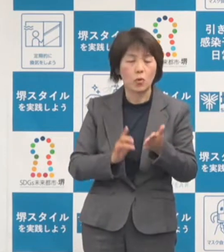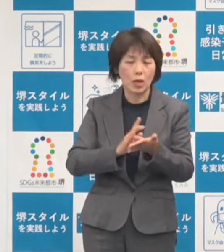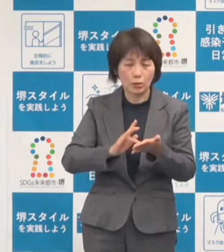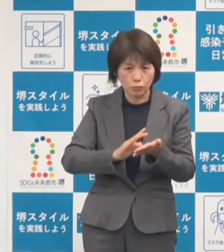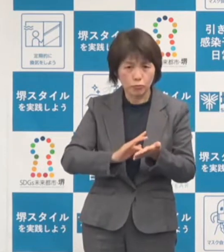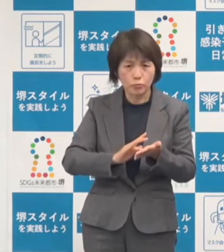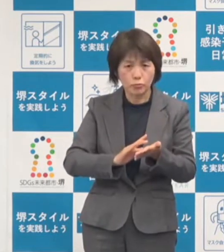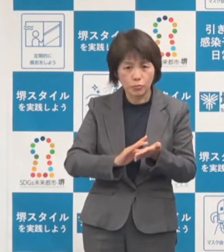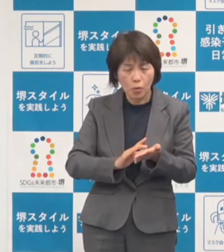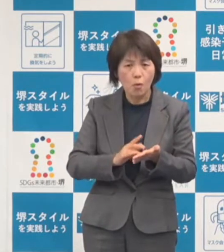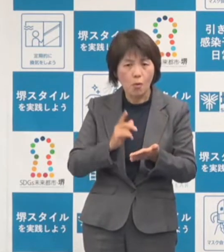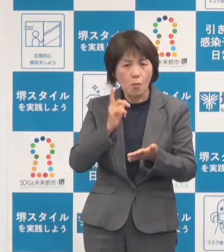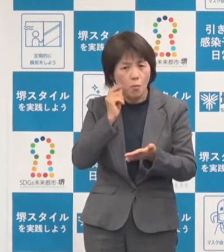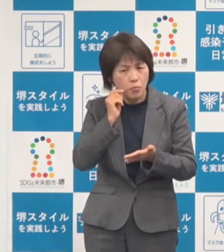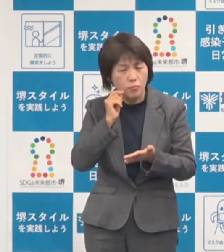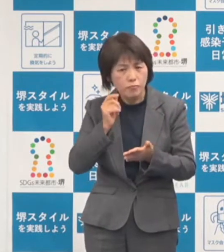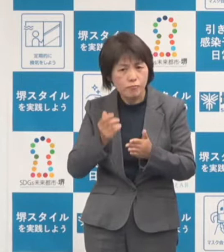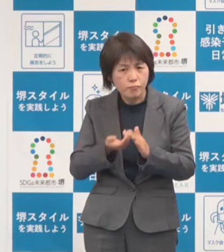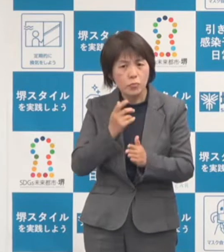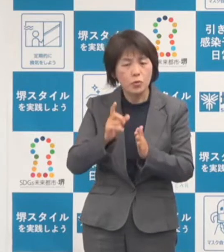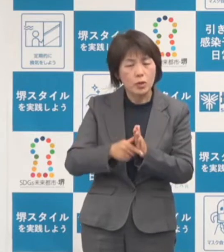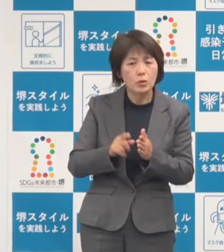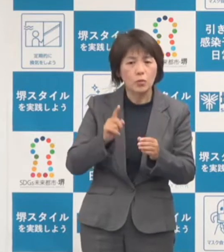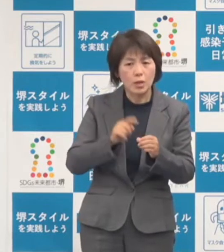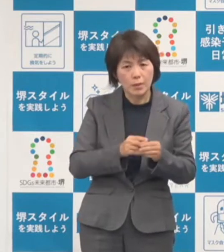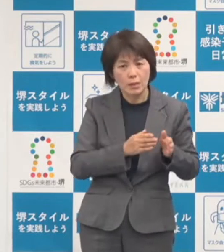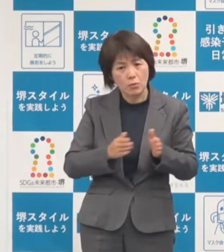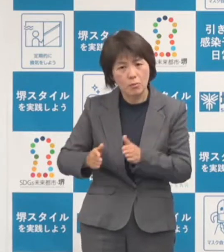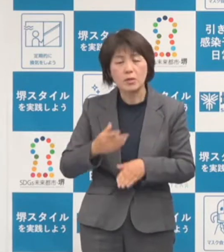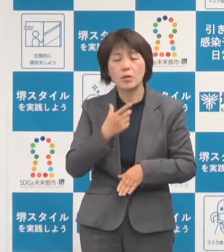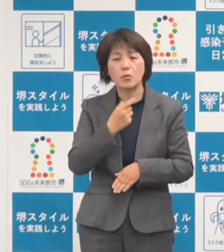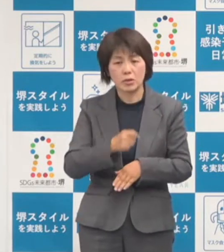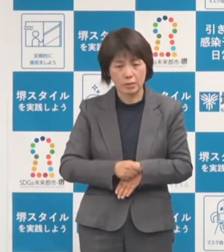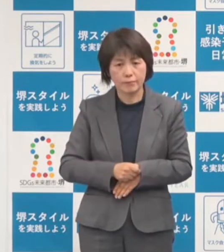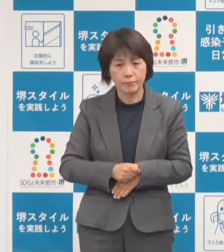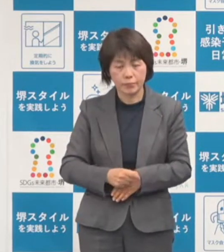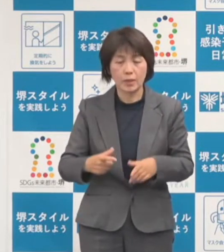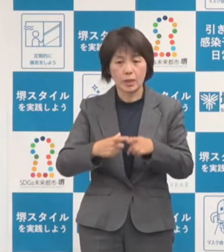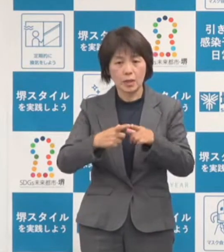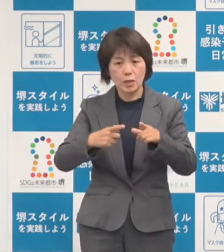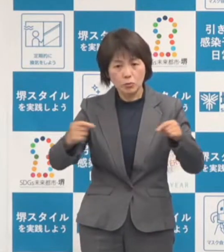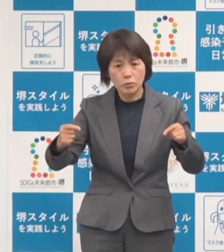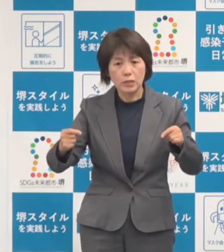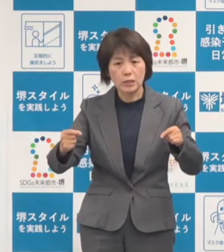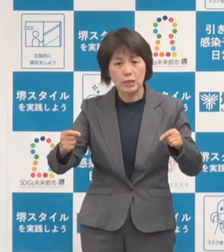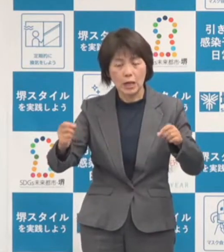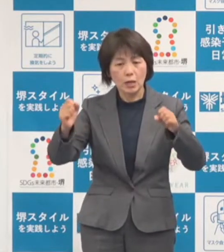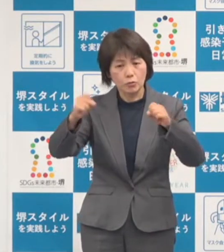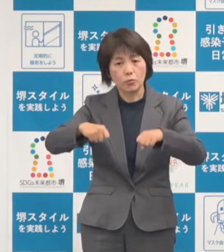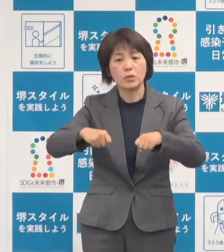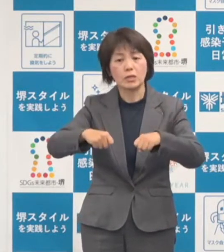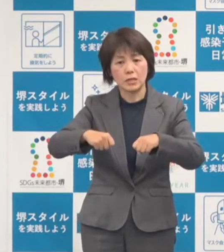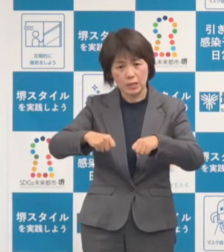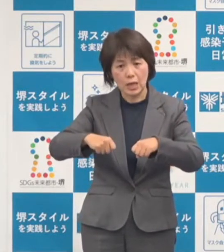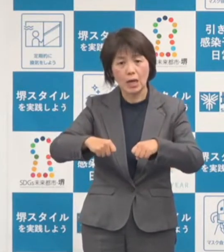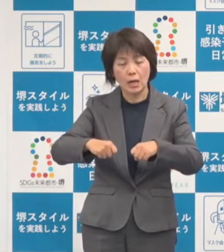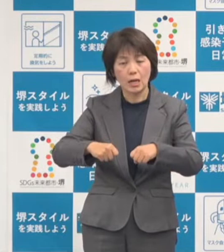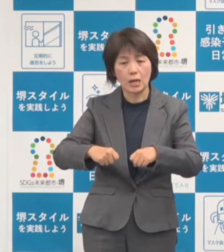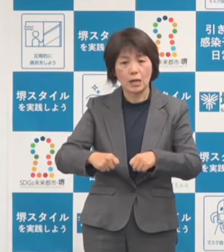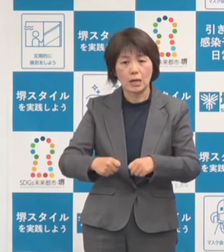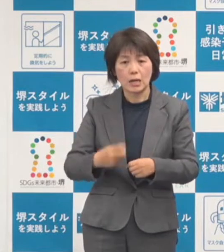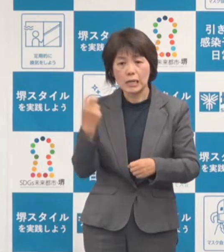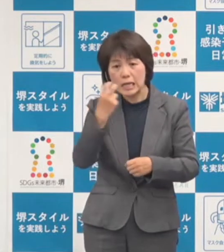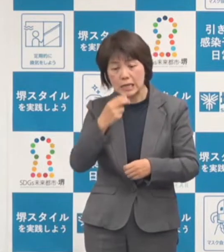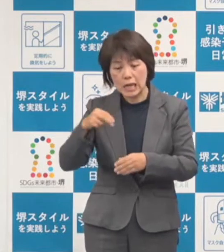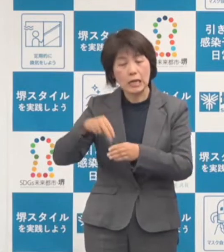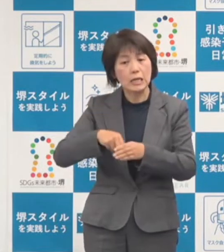意をしていただきたいと思います。国が承認したとあえて記載をしているのは、ネット等でよく販売されている検査キットにつきまし